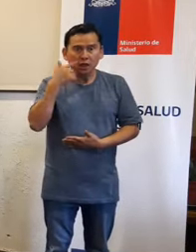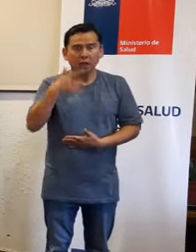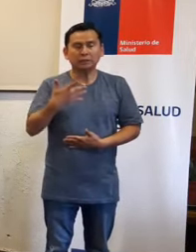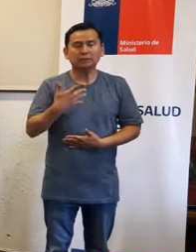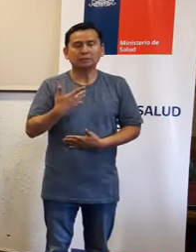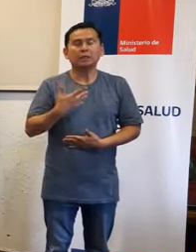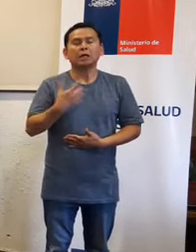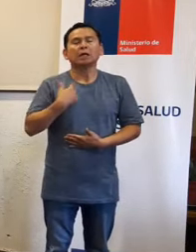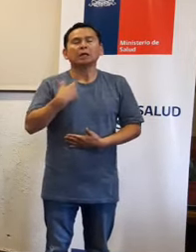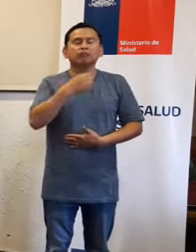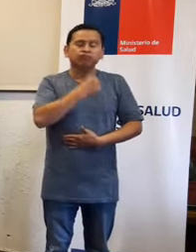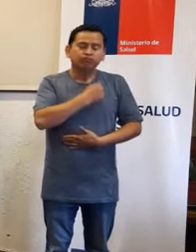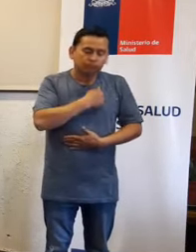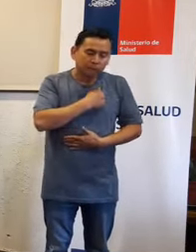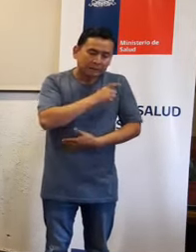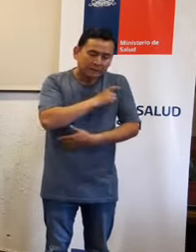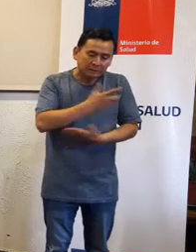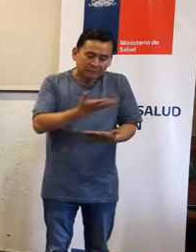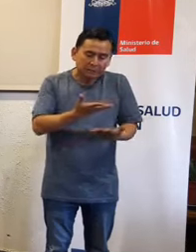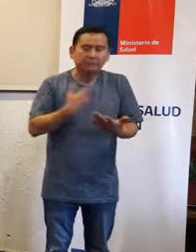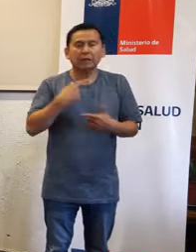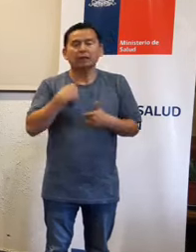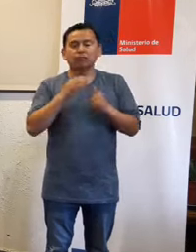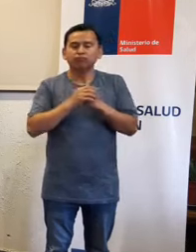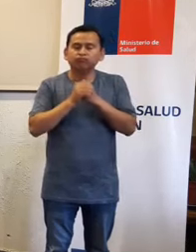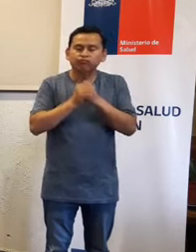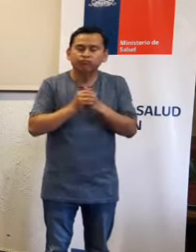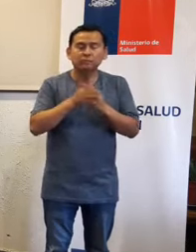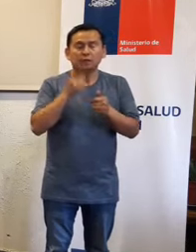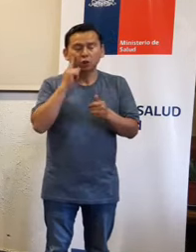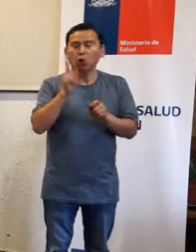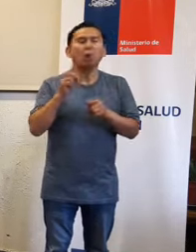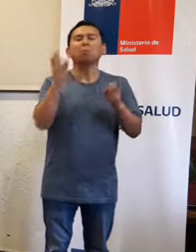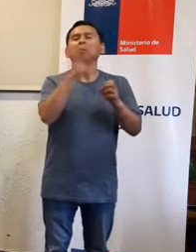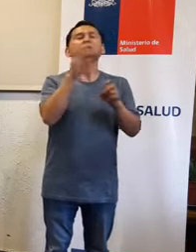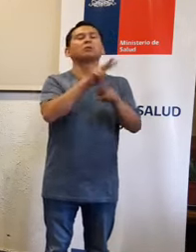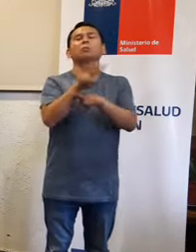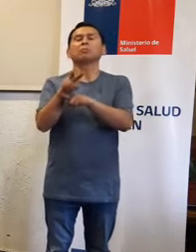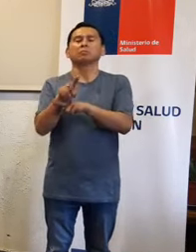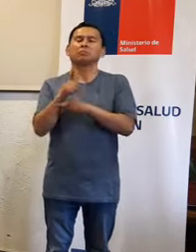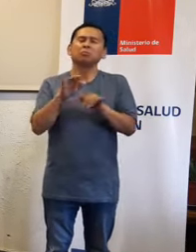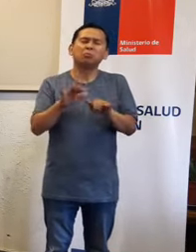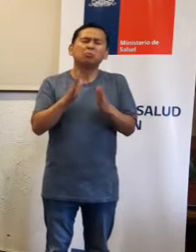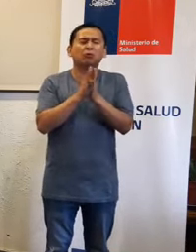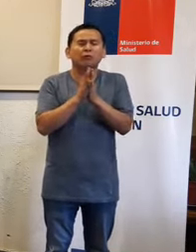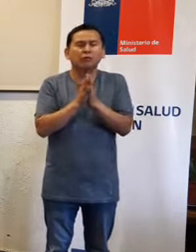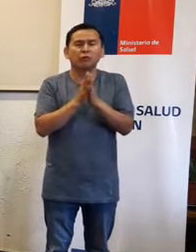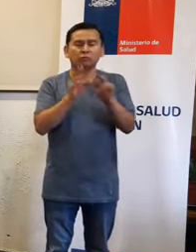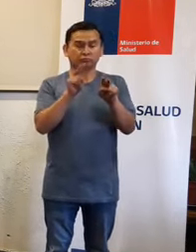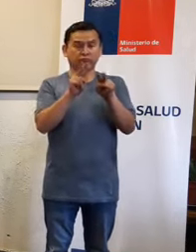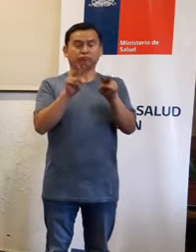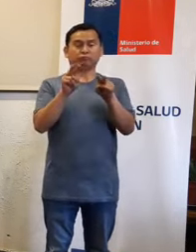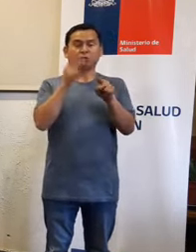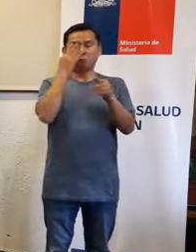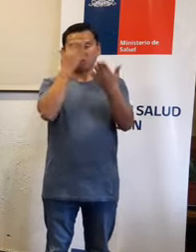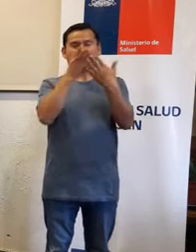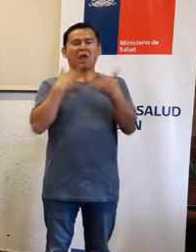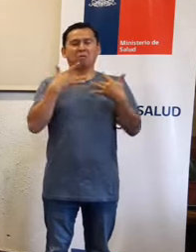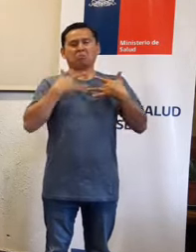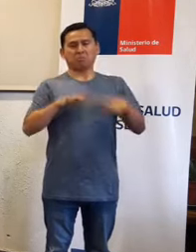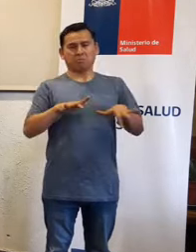cristianos nos inviten a reflexionar y no a pasear dejemos de mirar esta pandemia desde la vereda del